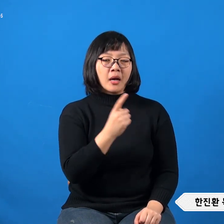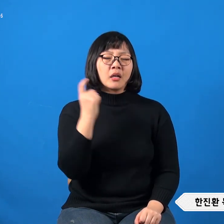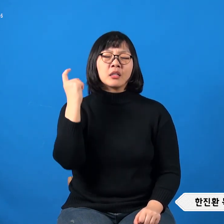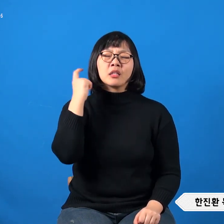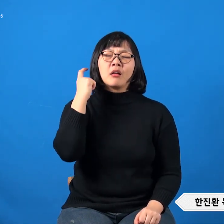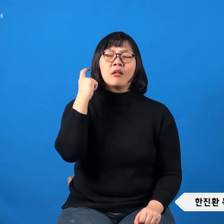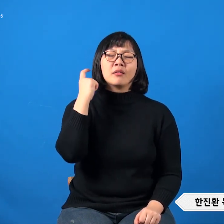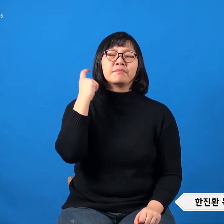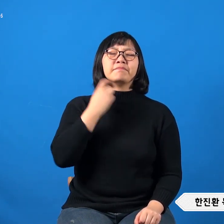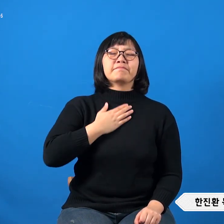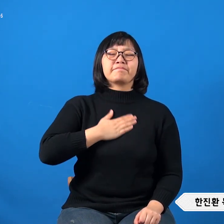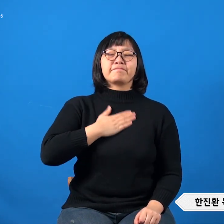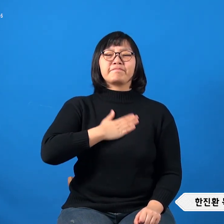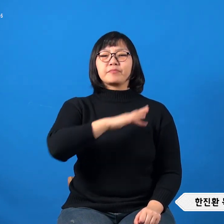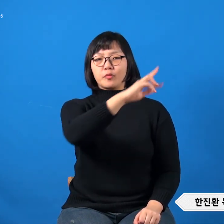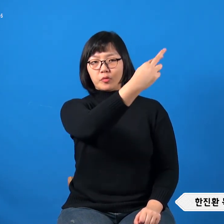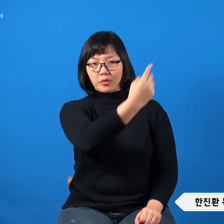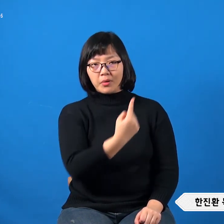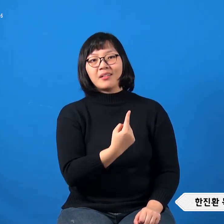것입니다.